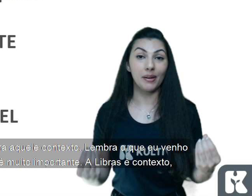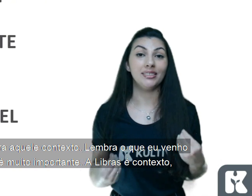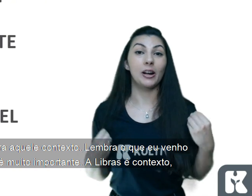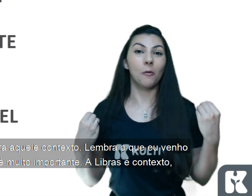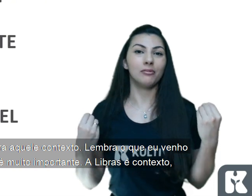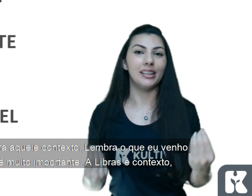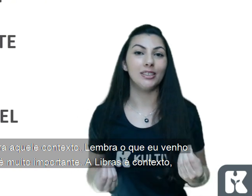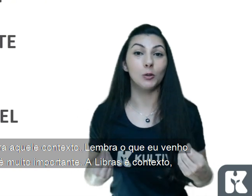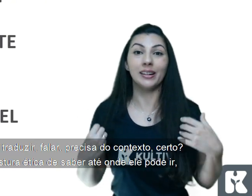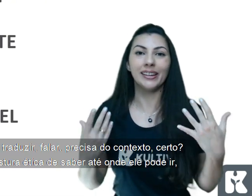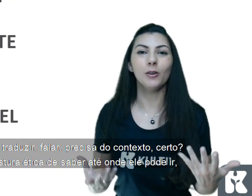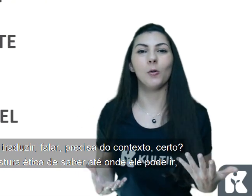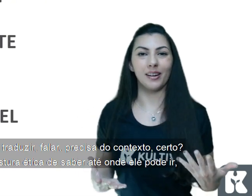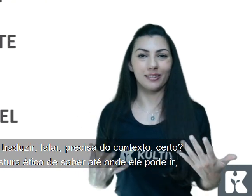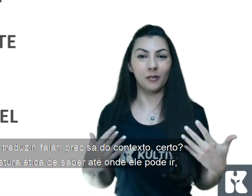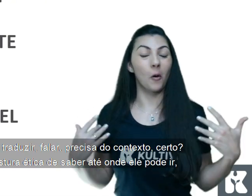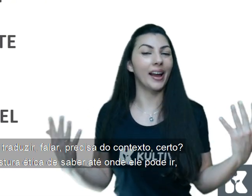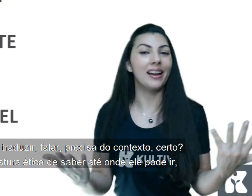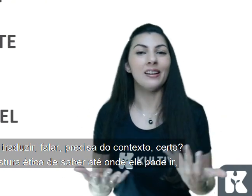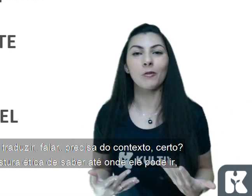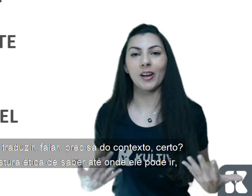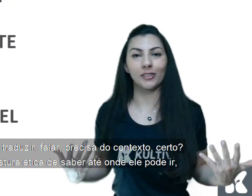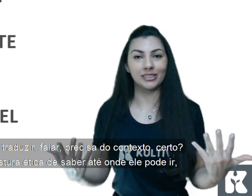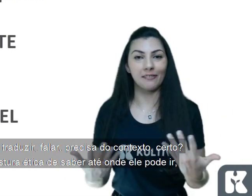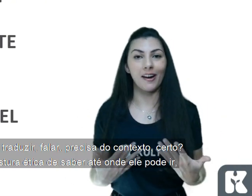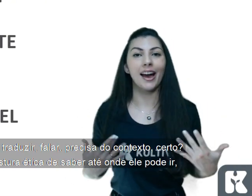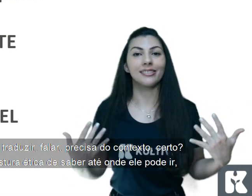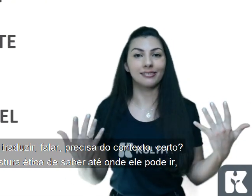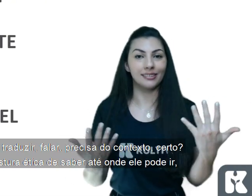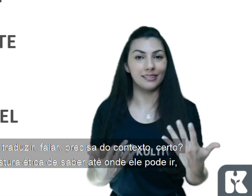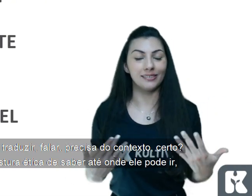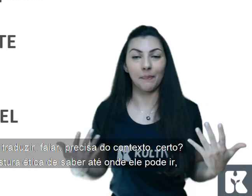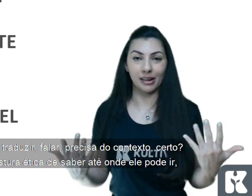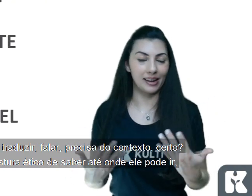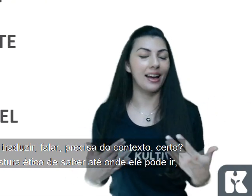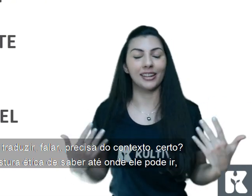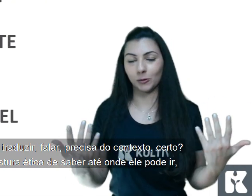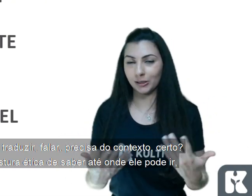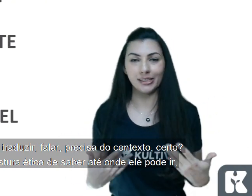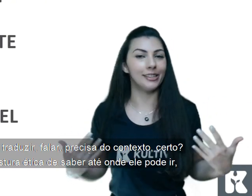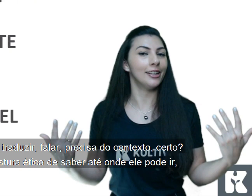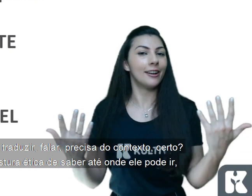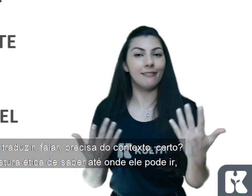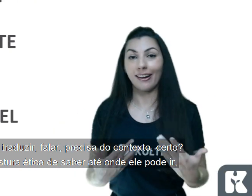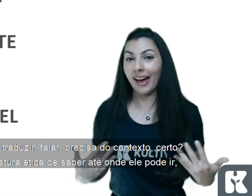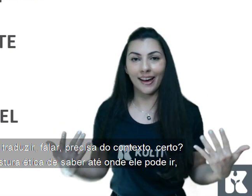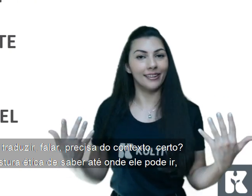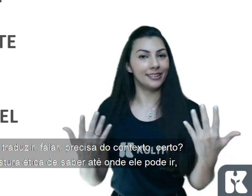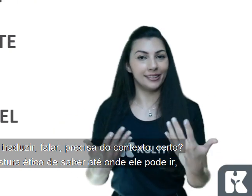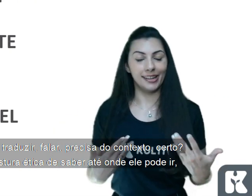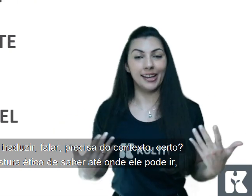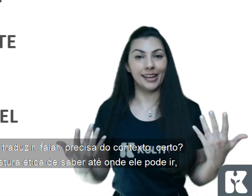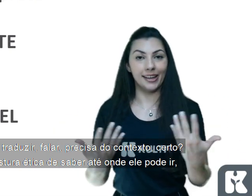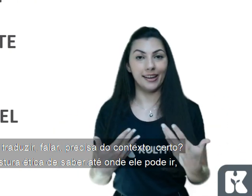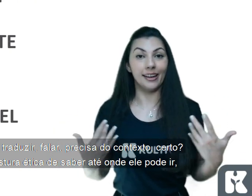A Libras é contexto. Língua, qualquer língua que você vá interpretar, traduzir,